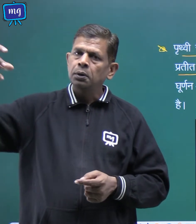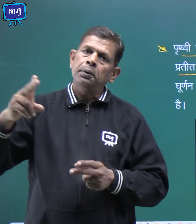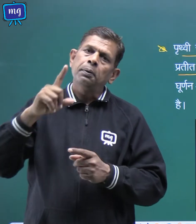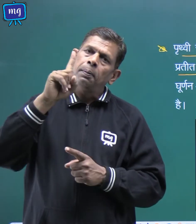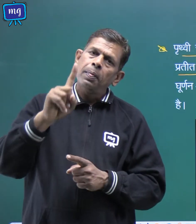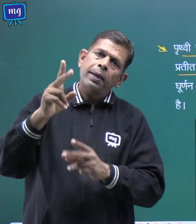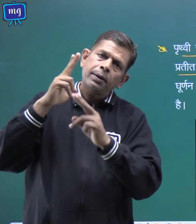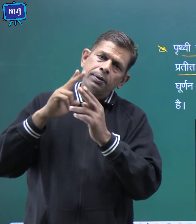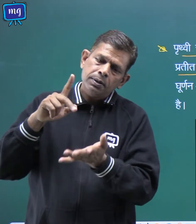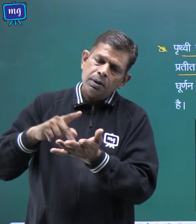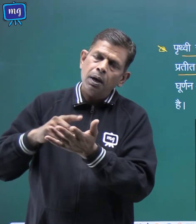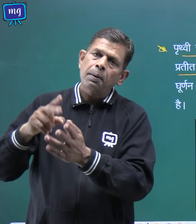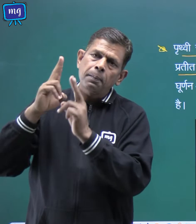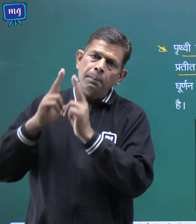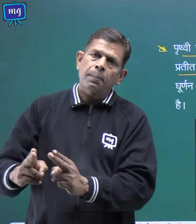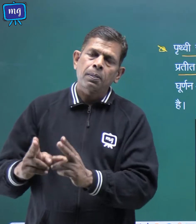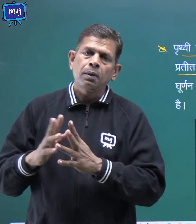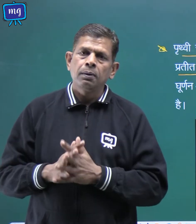स्थिर प्रतीत होता है,